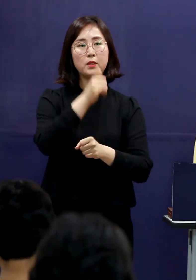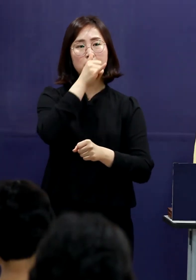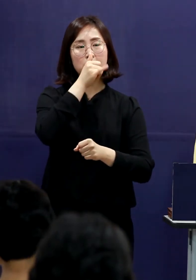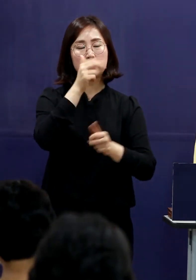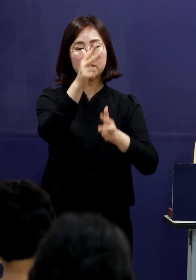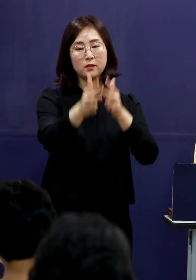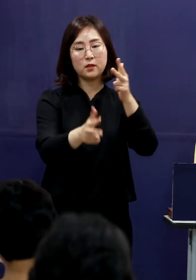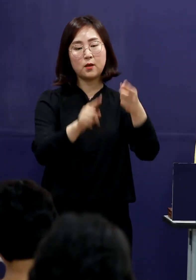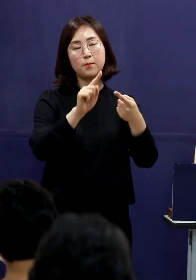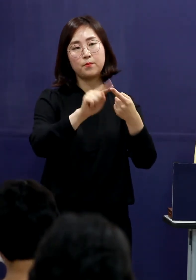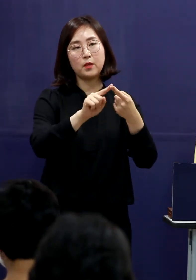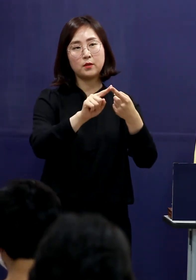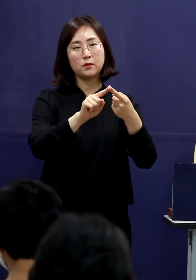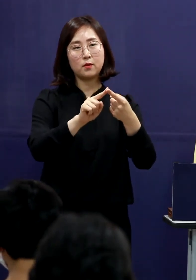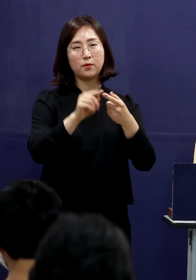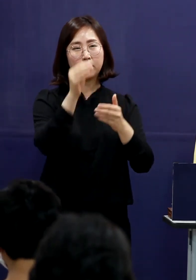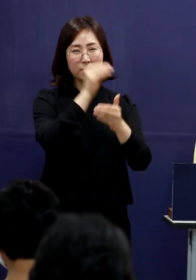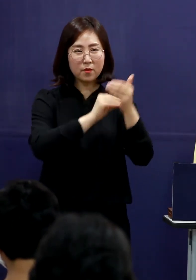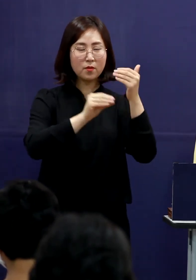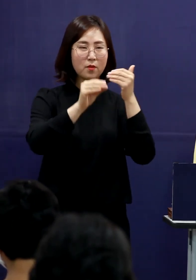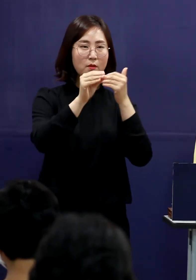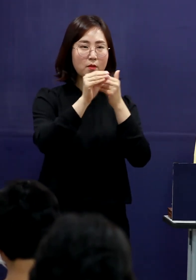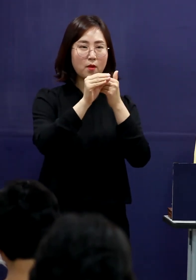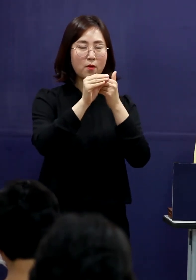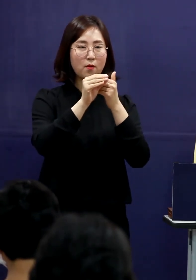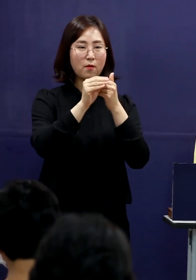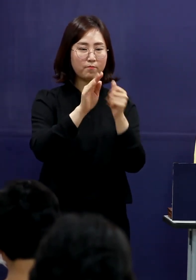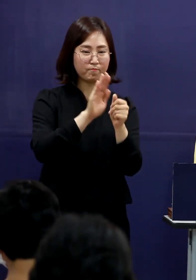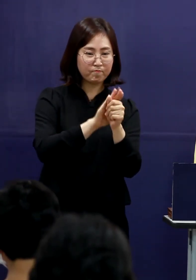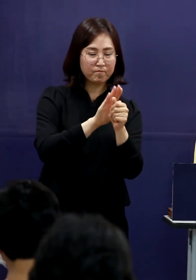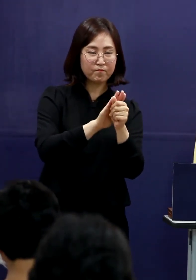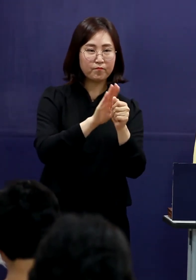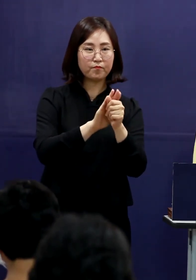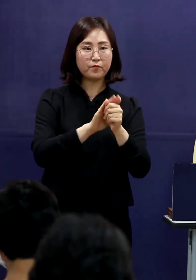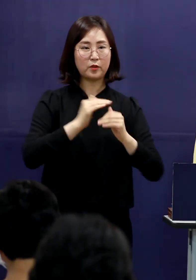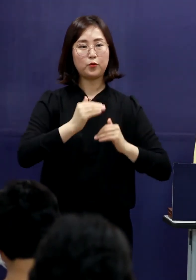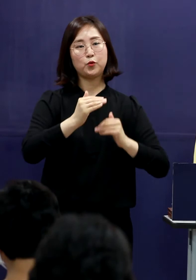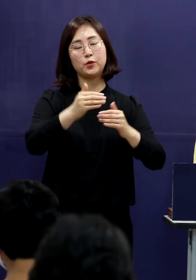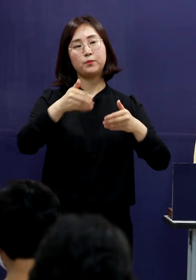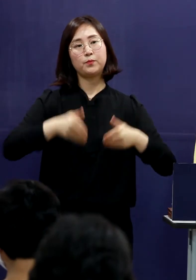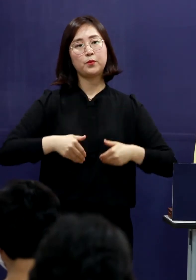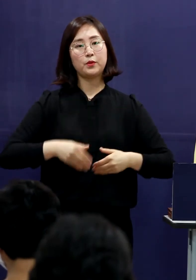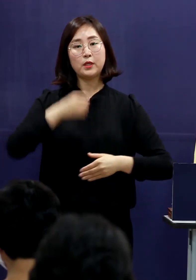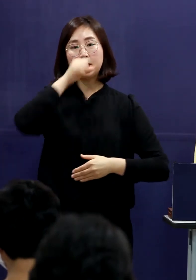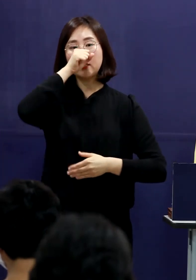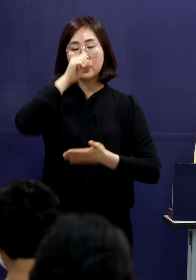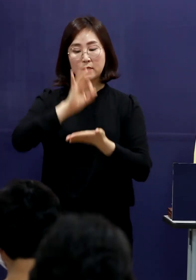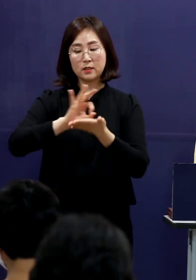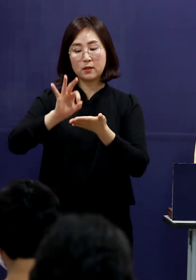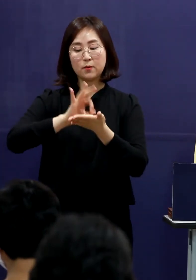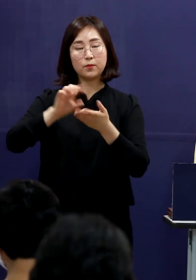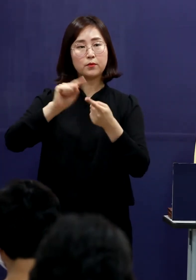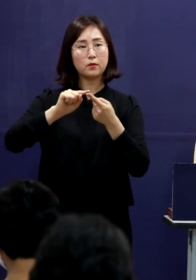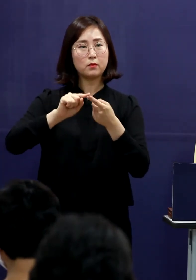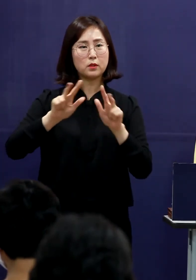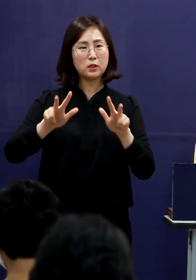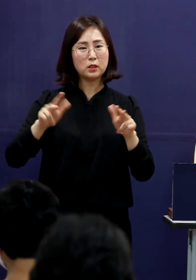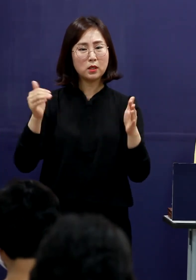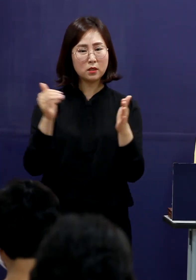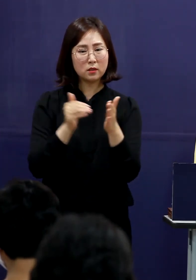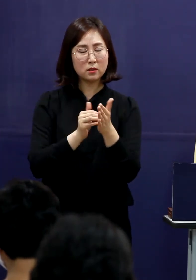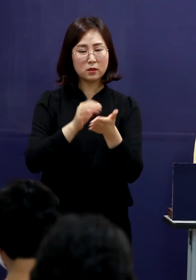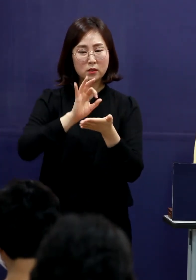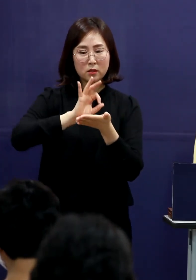추진해 나가야 될 것이고 또 하나는 예산 집행과 관련해서도 지금까지는 많은 예산이